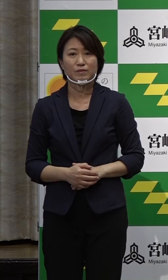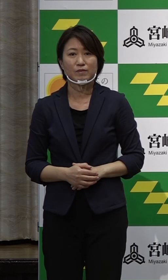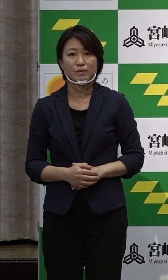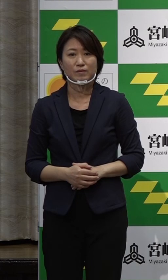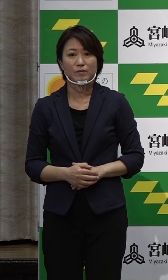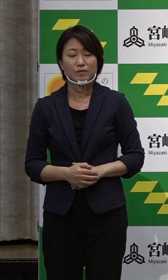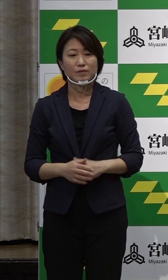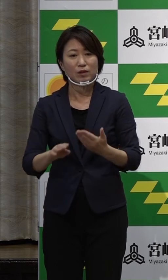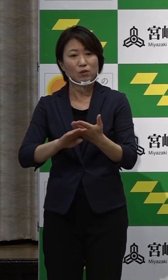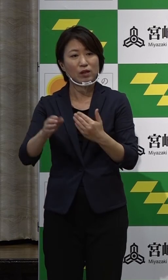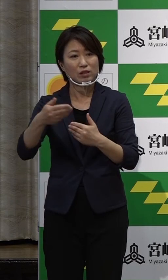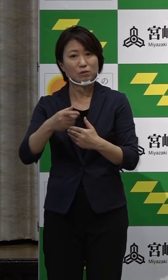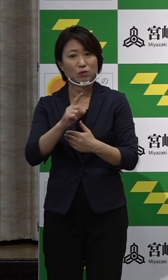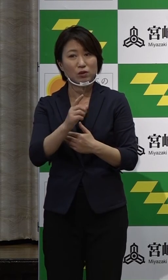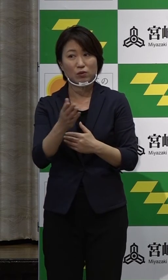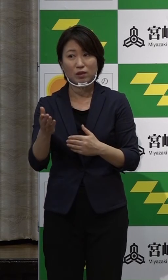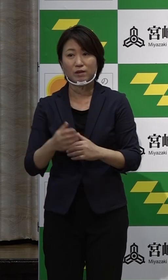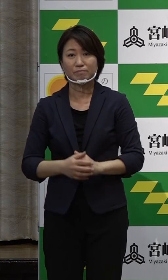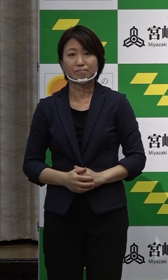他はありませんか。